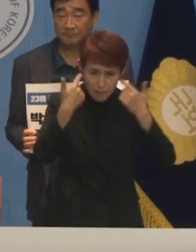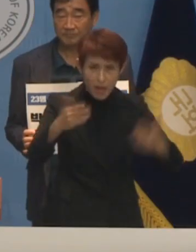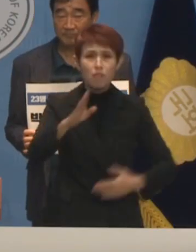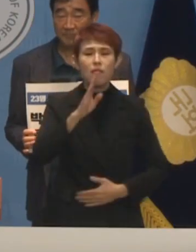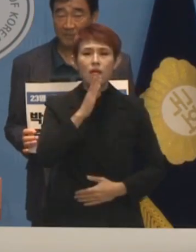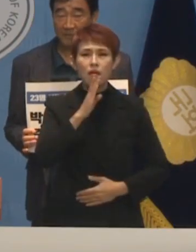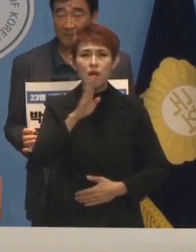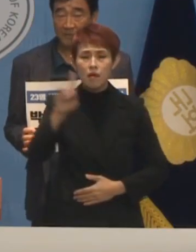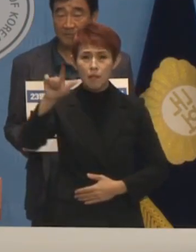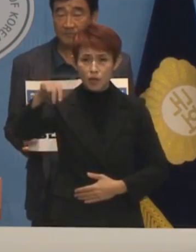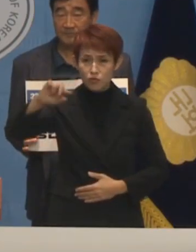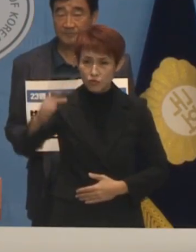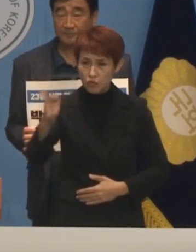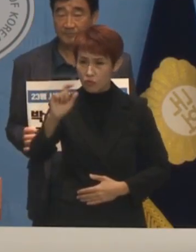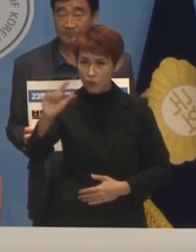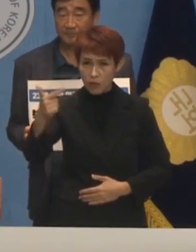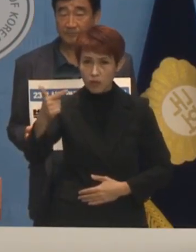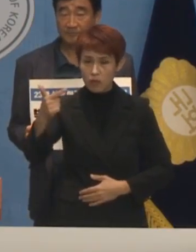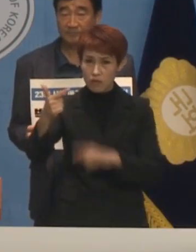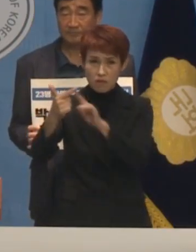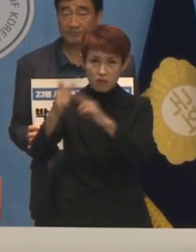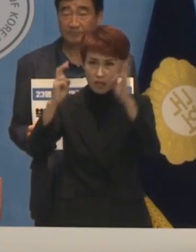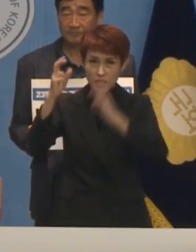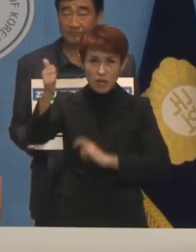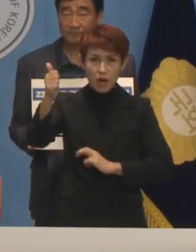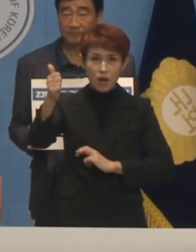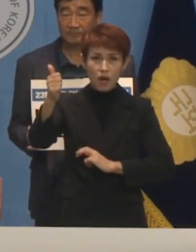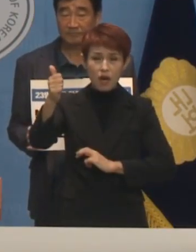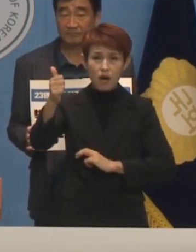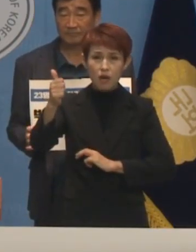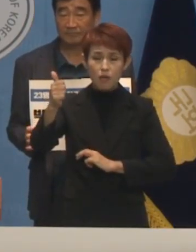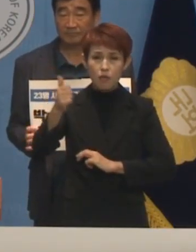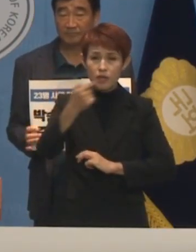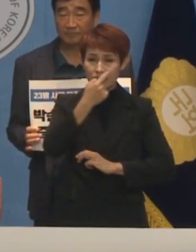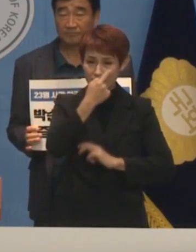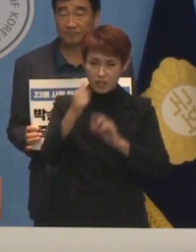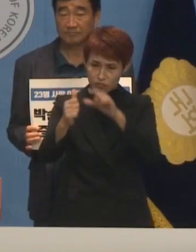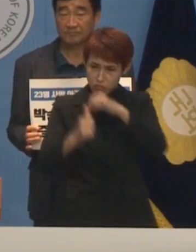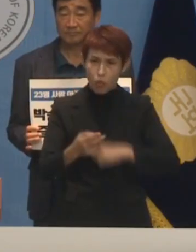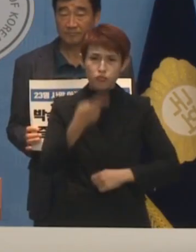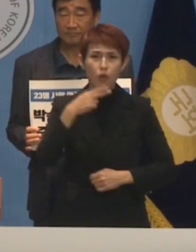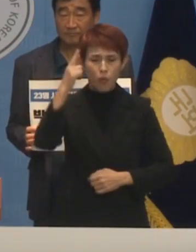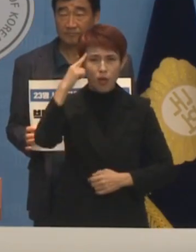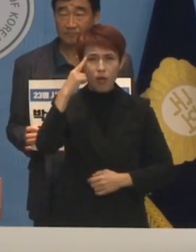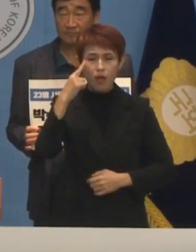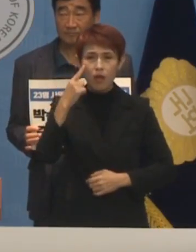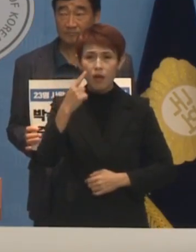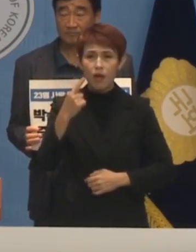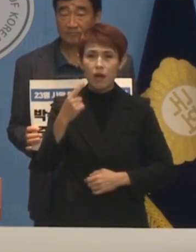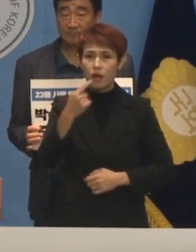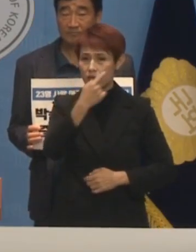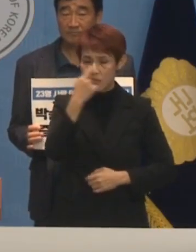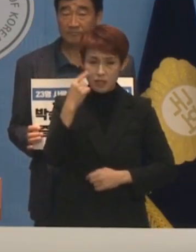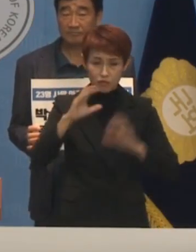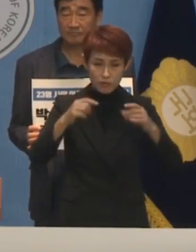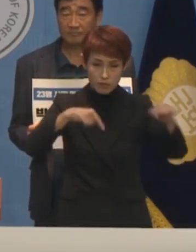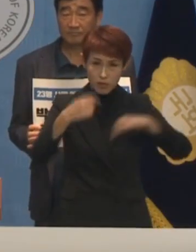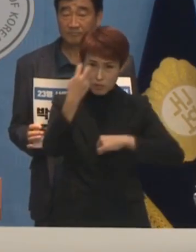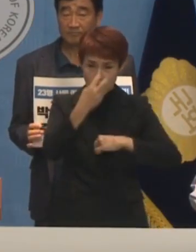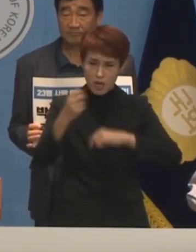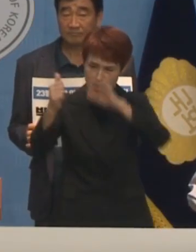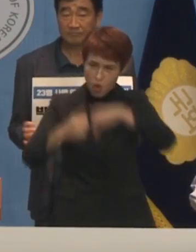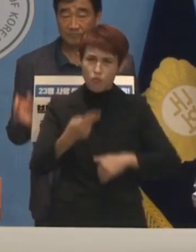박승환 대표를 왜 증언 채택을 안 하는지 진짜 물어보고 싶습니다.